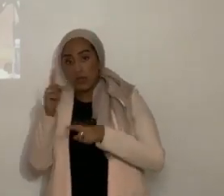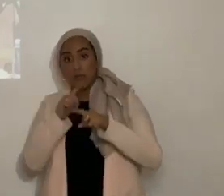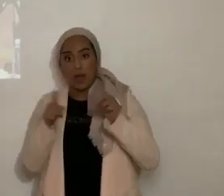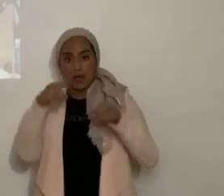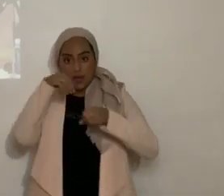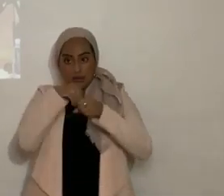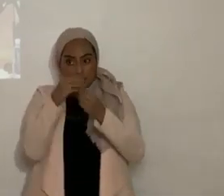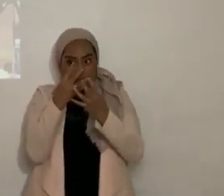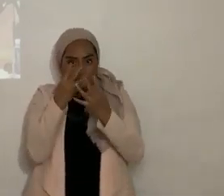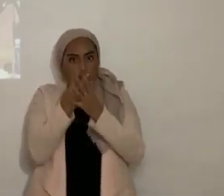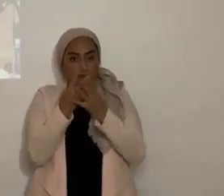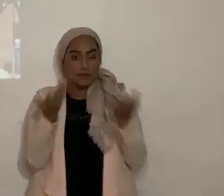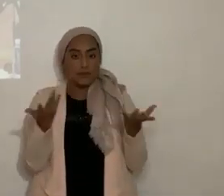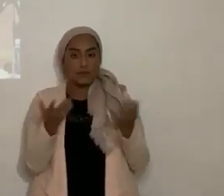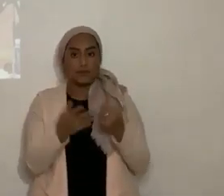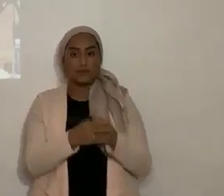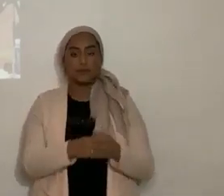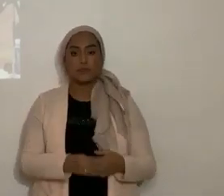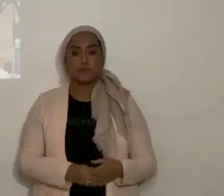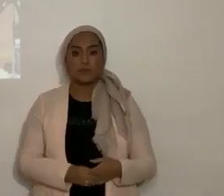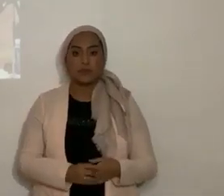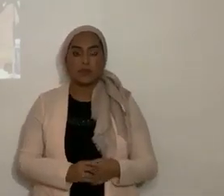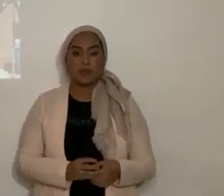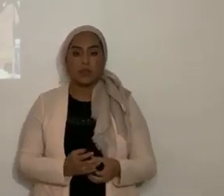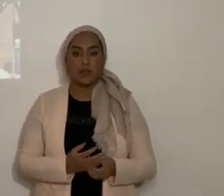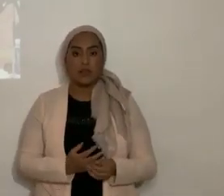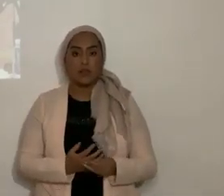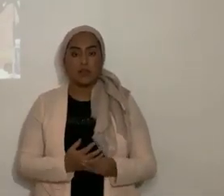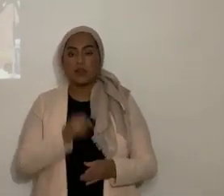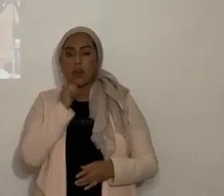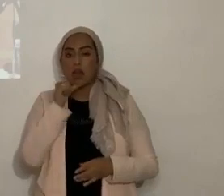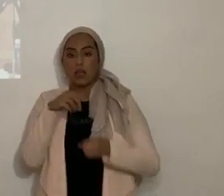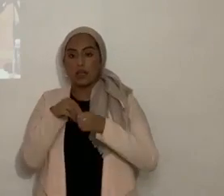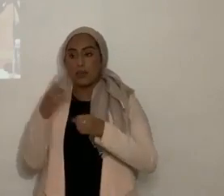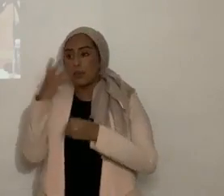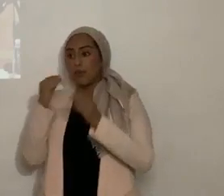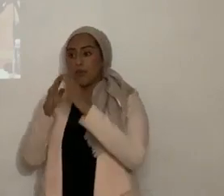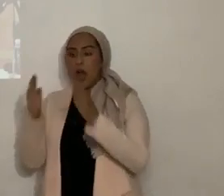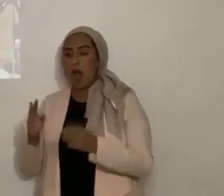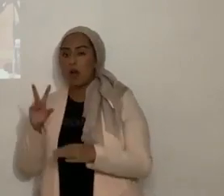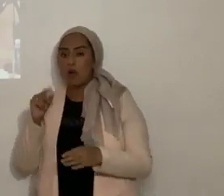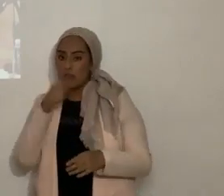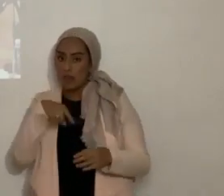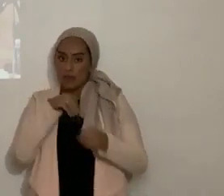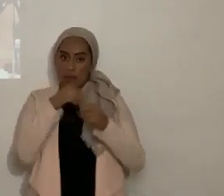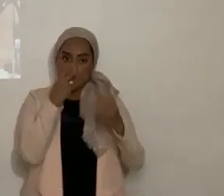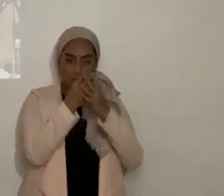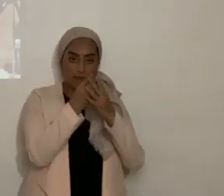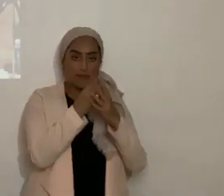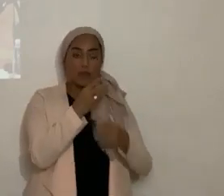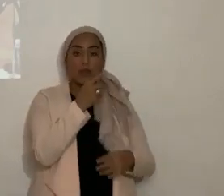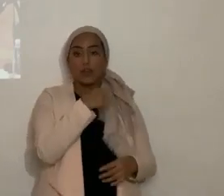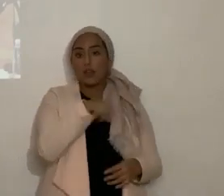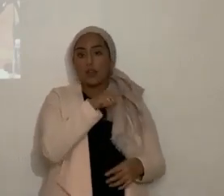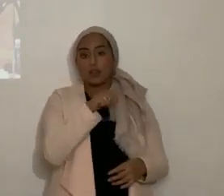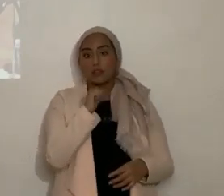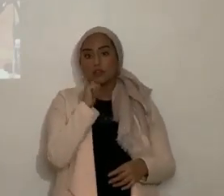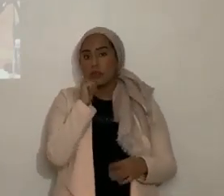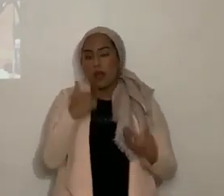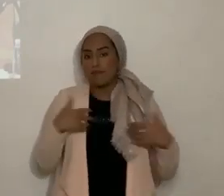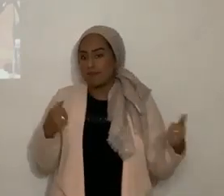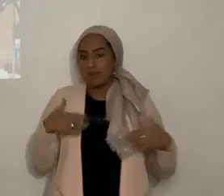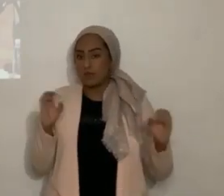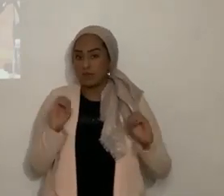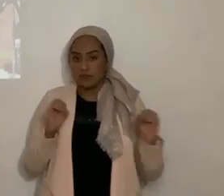estaban en un ambiente feo, estaban en una cárcel, no estaban en una comodidad. Y aún así, como ellos no tenían